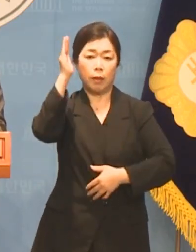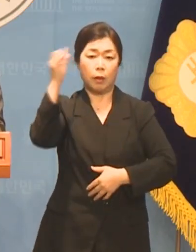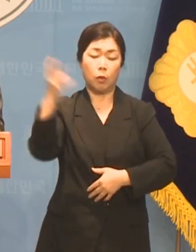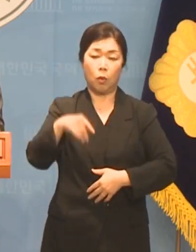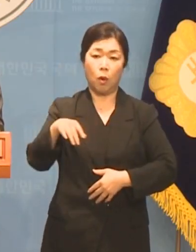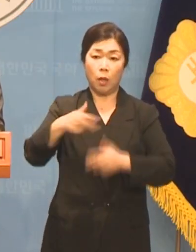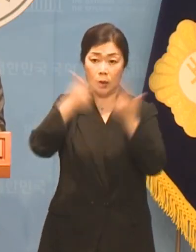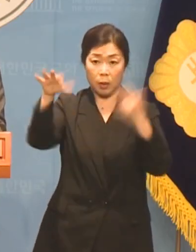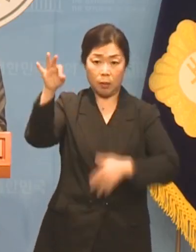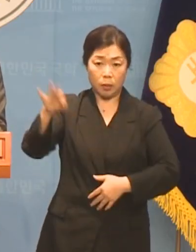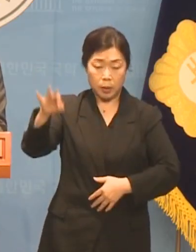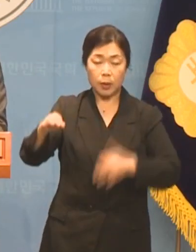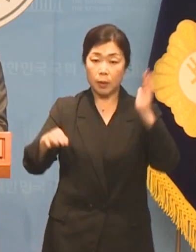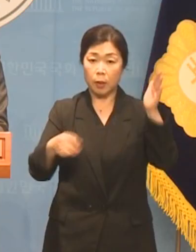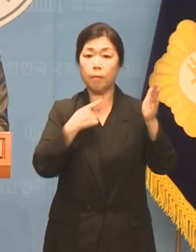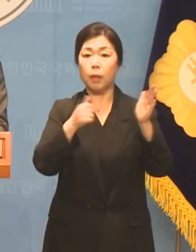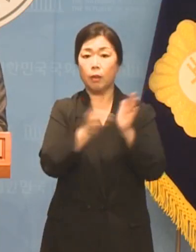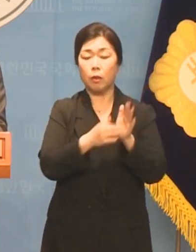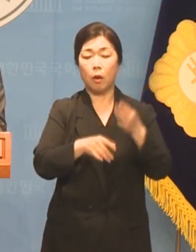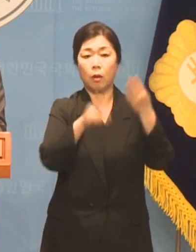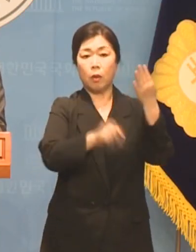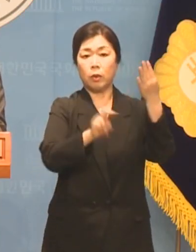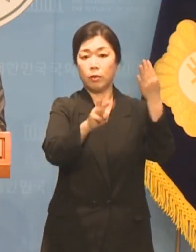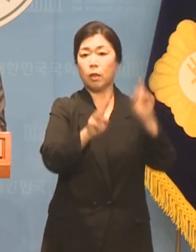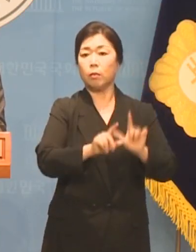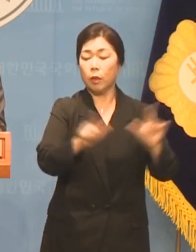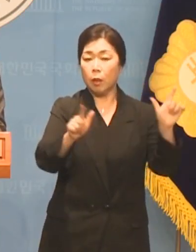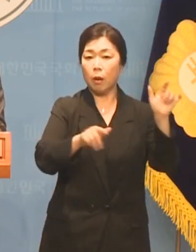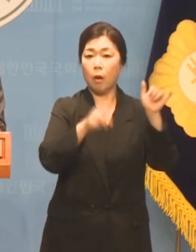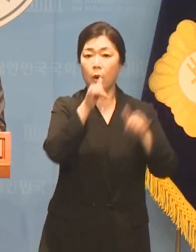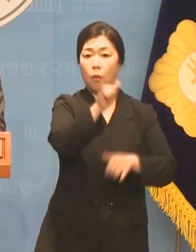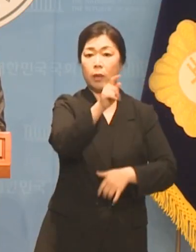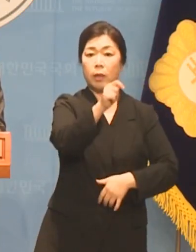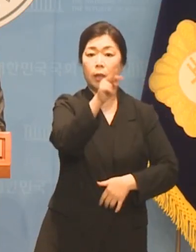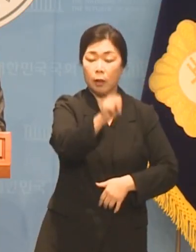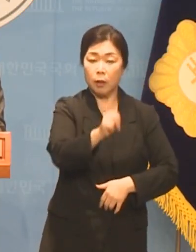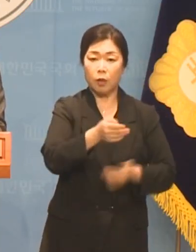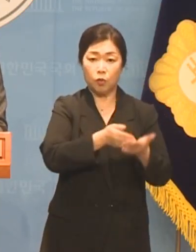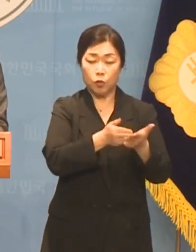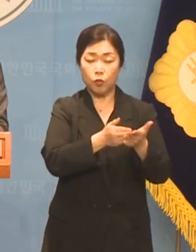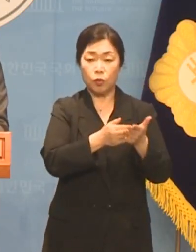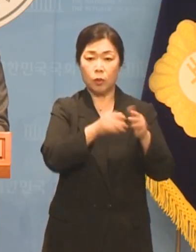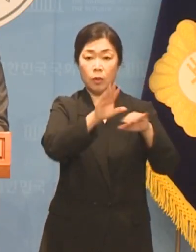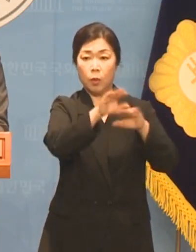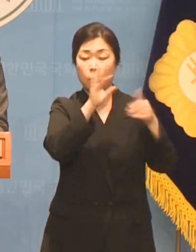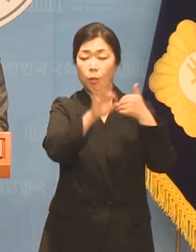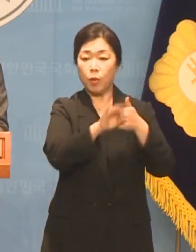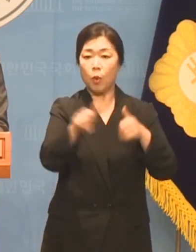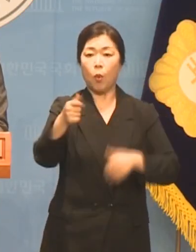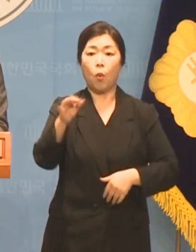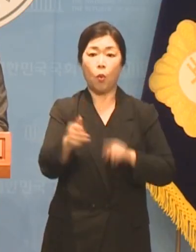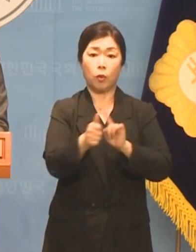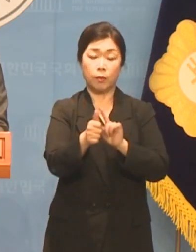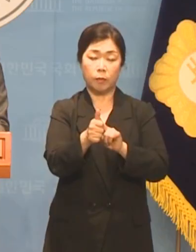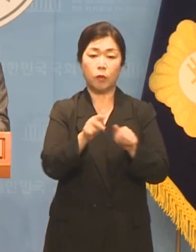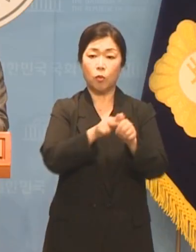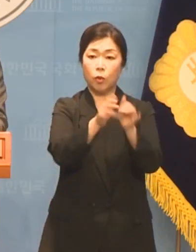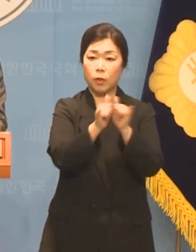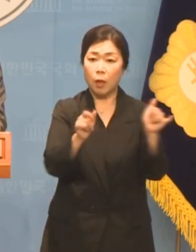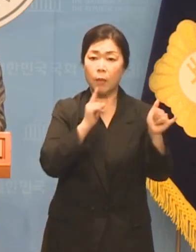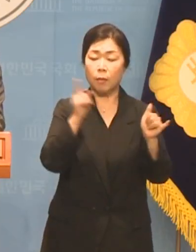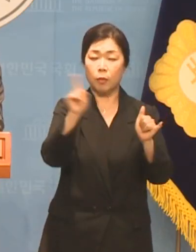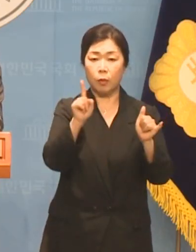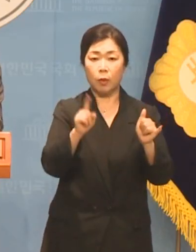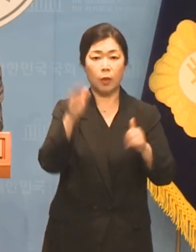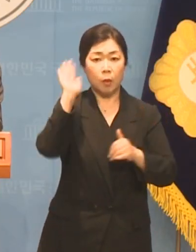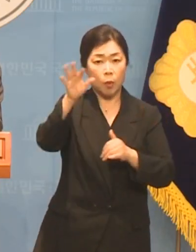발언을 하였습니다. 4월 23일 YTN 라디오 뉴스파이팅 김영수입니다에서도 홍준표 경선 후보는